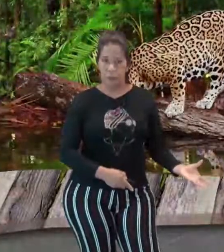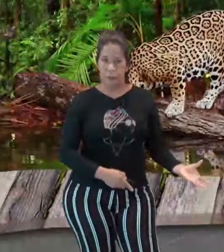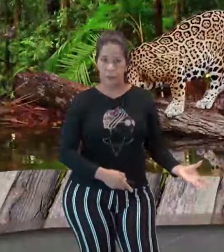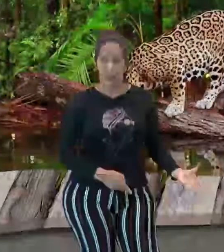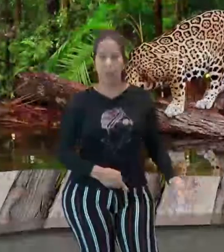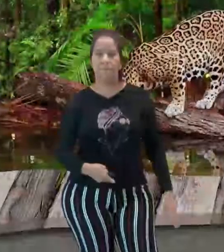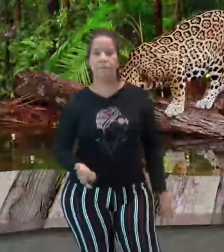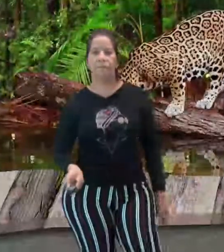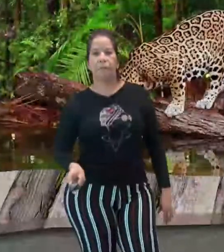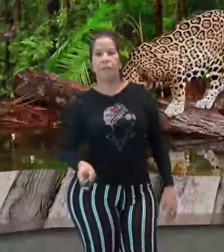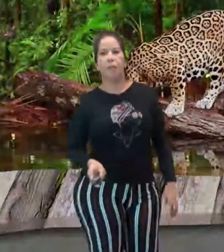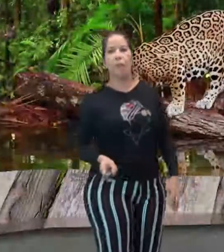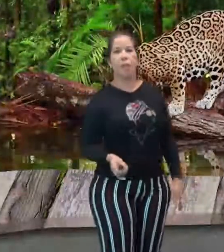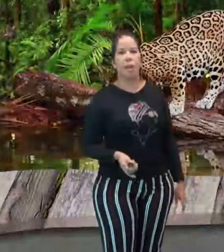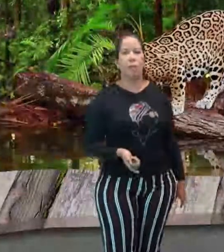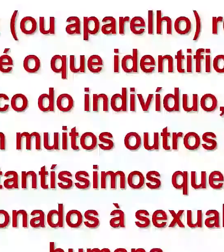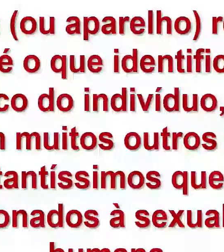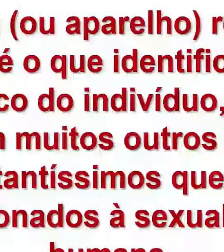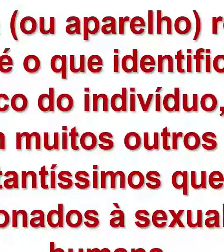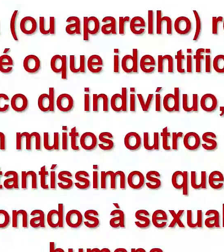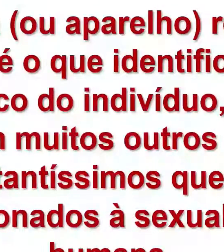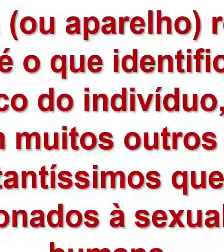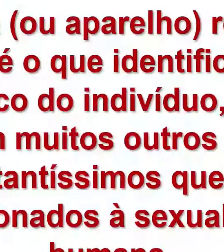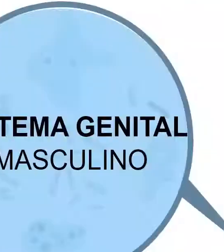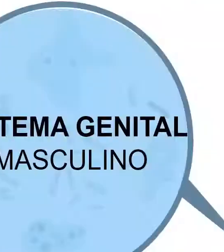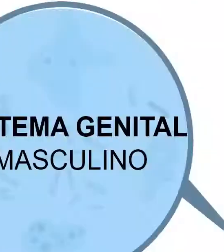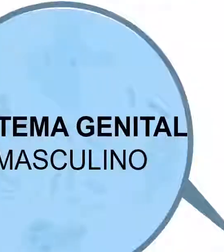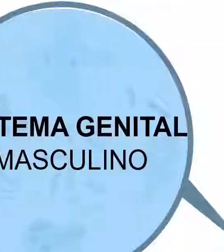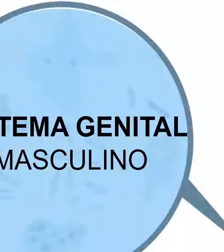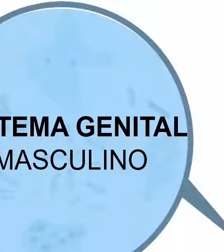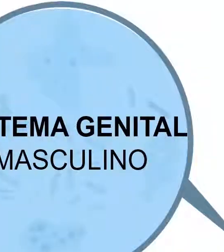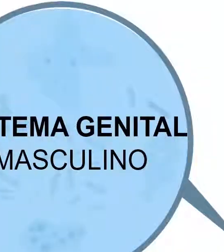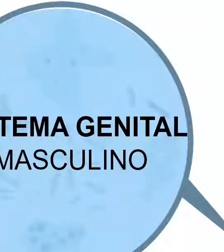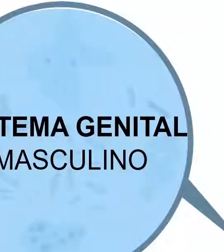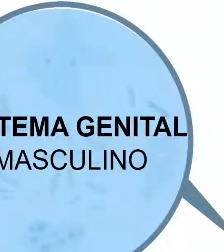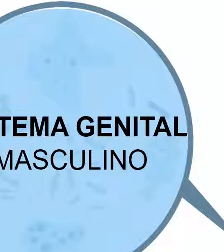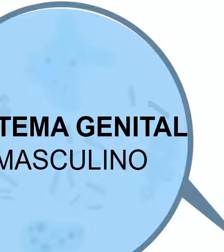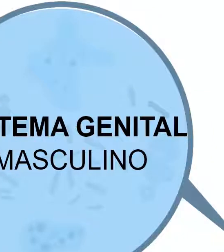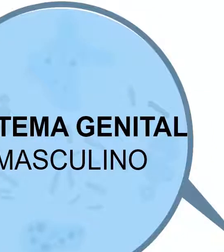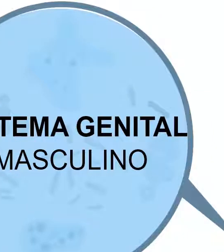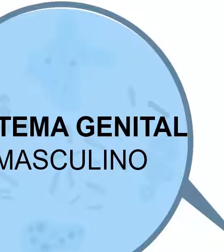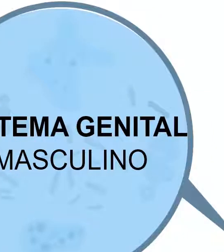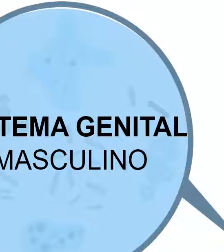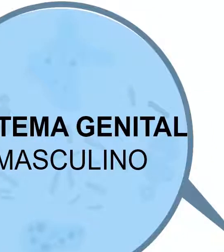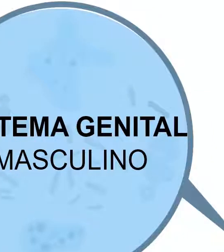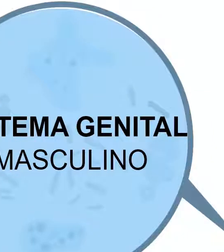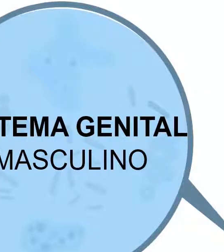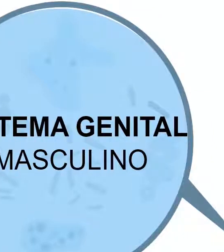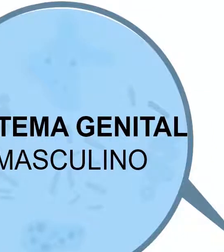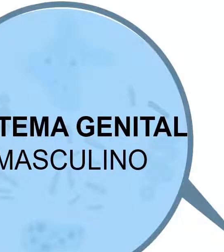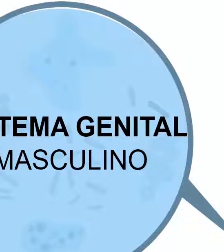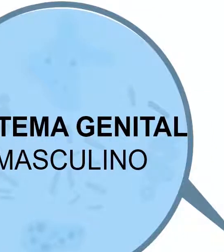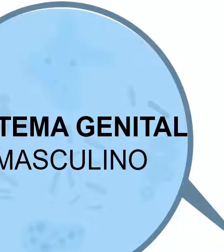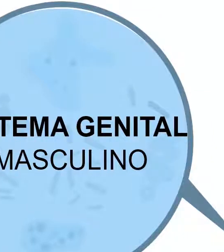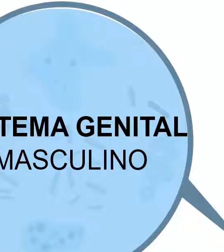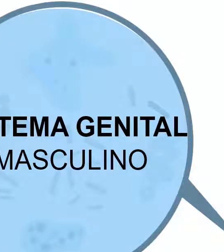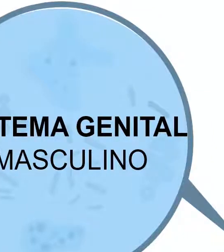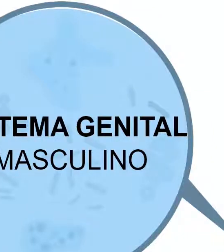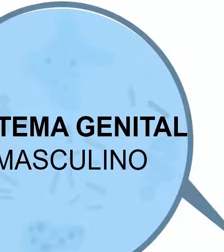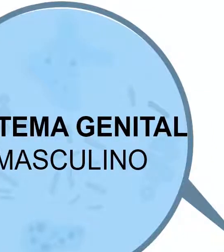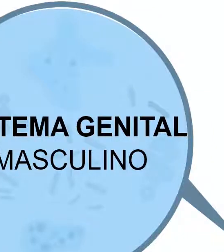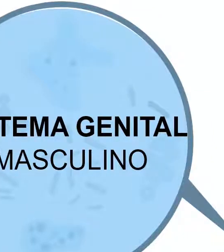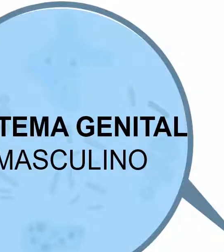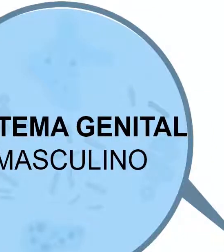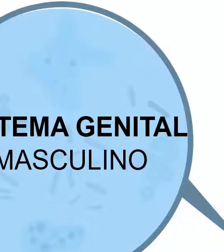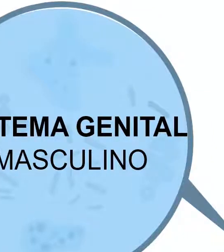reprodutiva, tá? Vamos dar continuidade então aí. Sistema genital masculino. O que